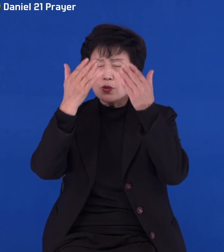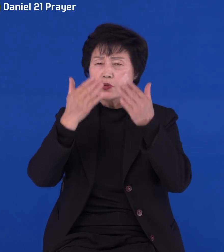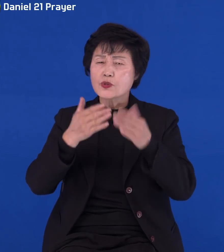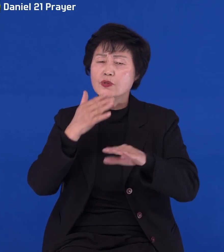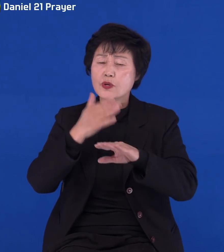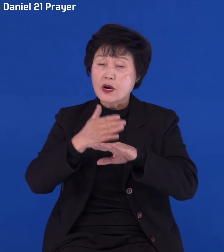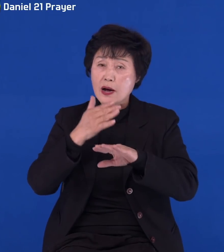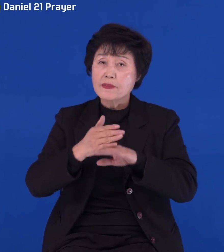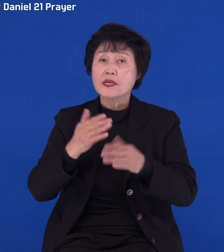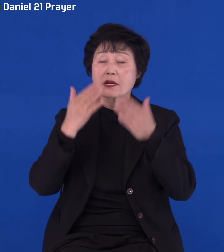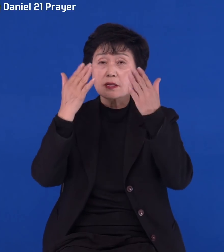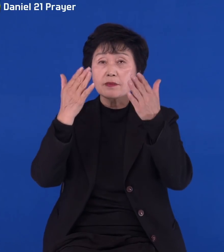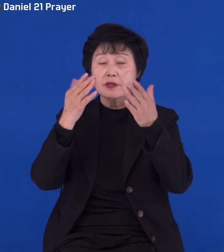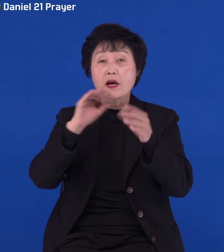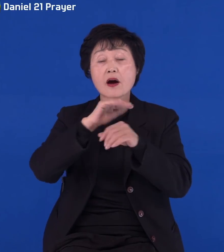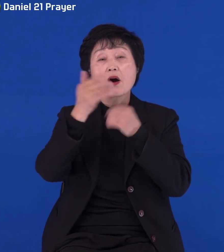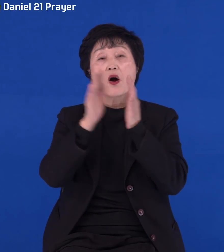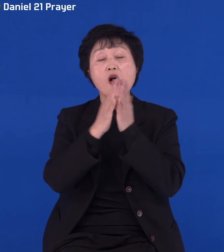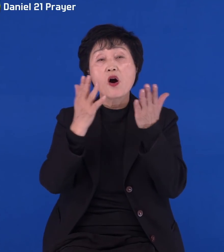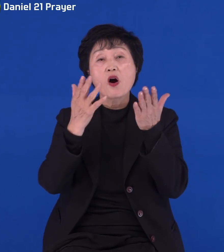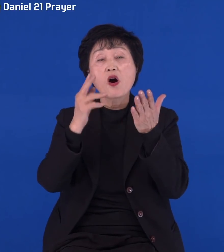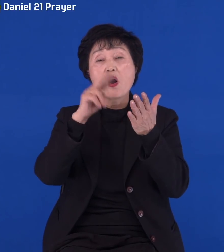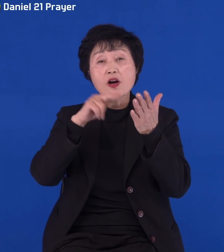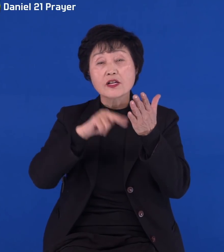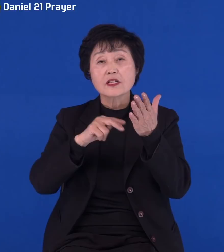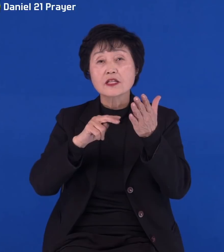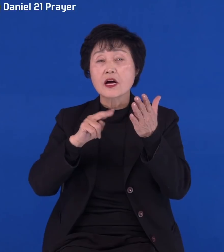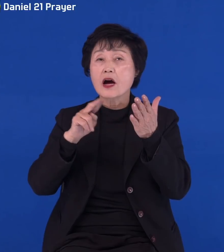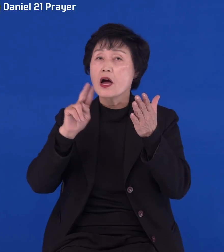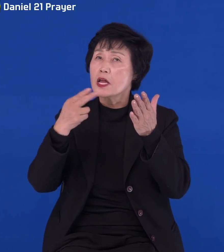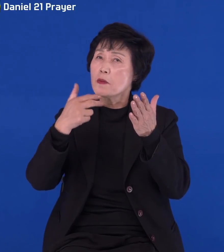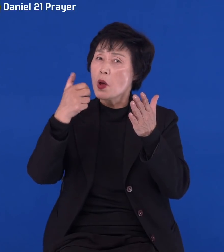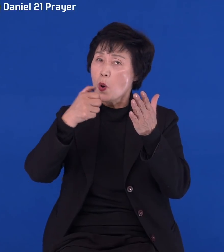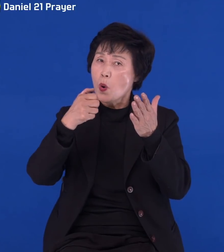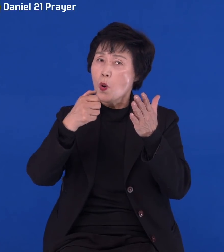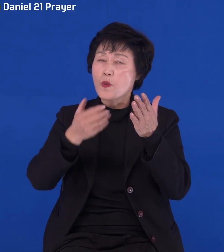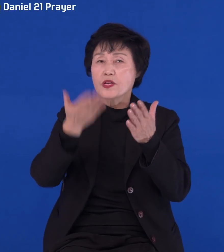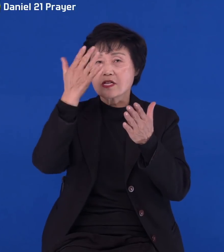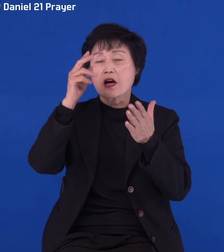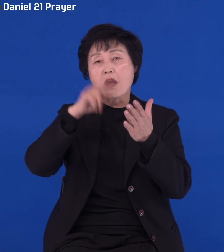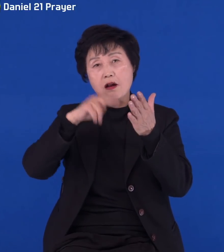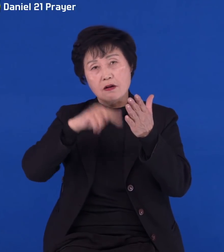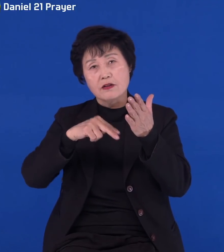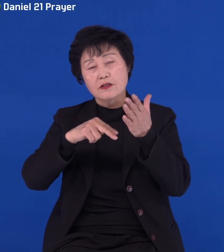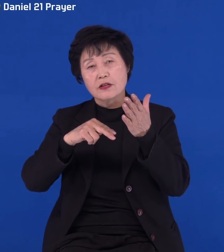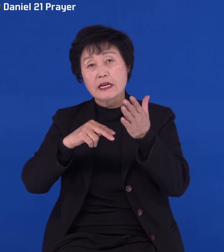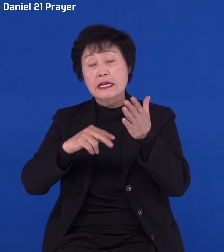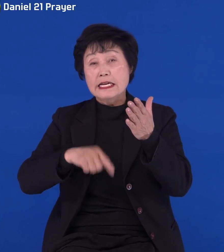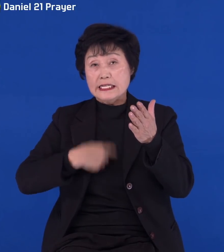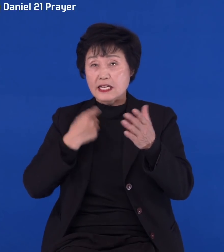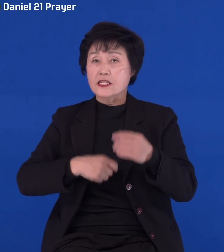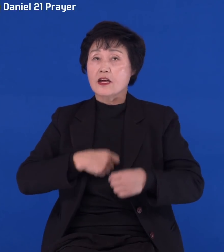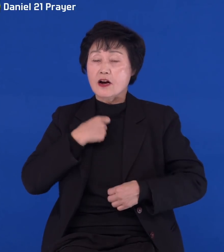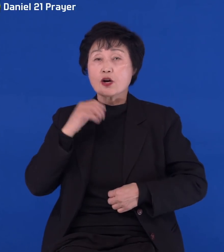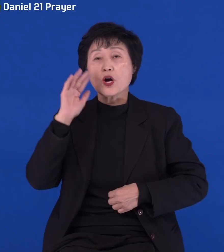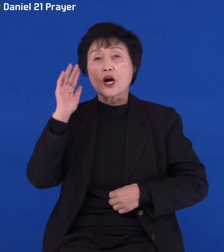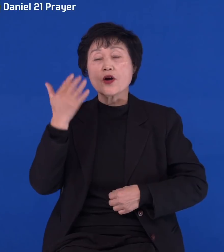성경 250독 이상 하셨어요. 영어 성경만 50독 이상 하고 요한복음 다 영어로 암송하세요. 그런데 자기 의가 될까 봐 자랑 안 해요. 세지도